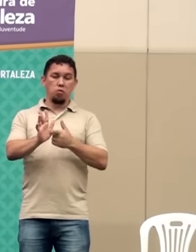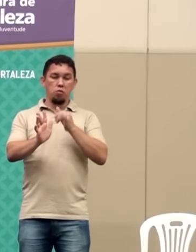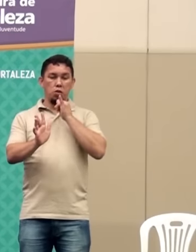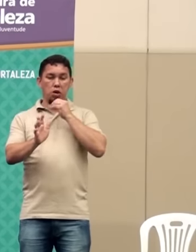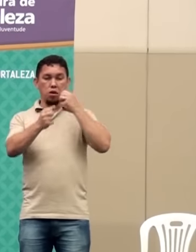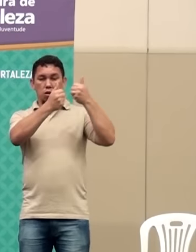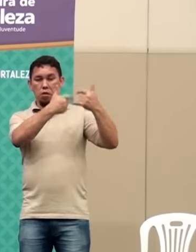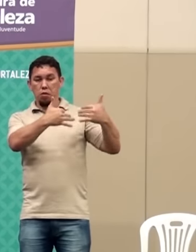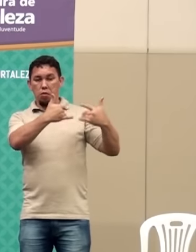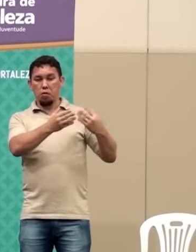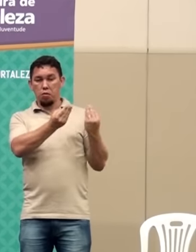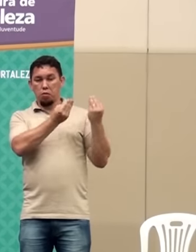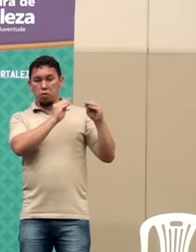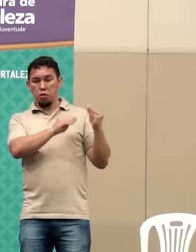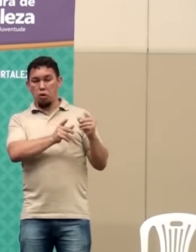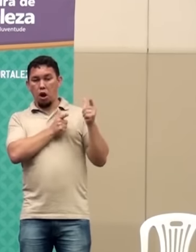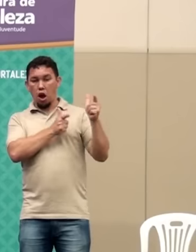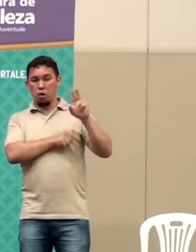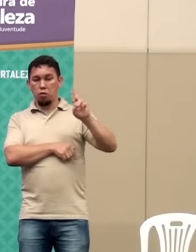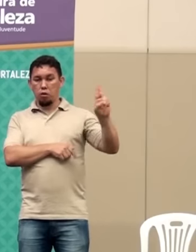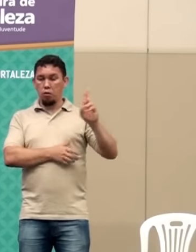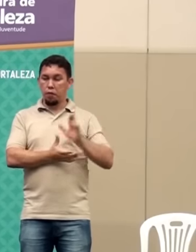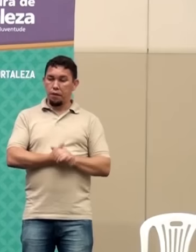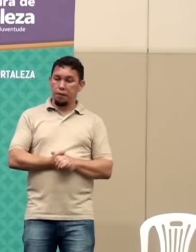agora já colocando o nome.